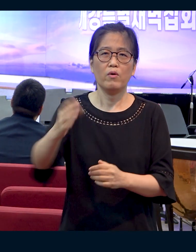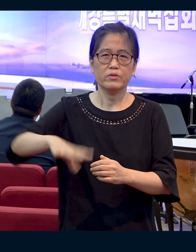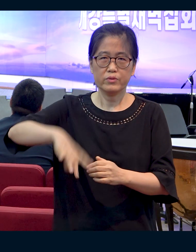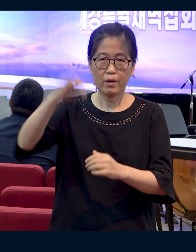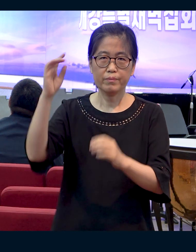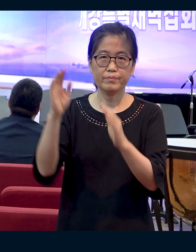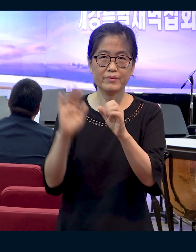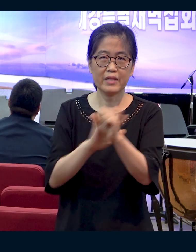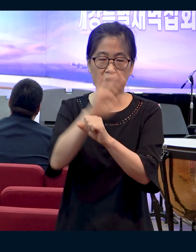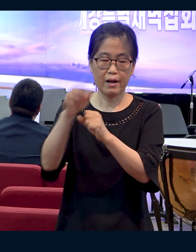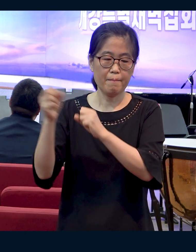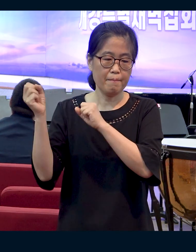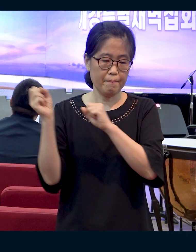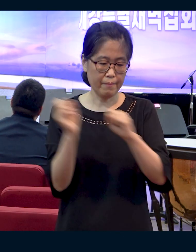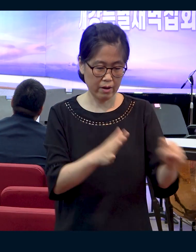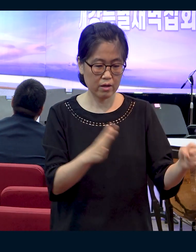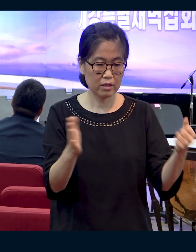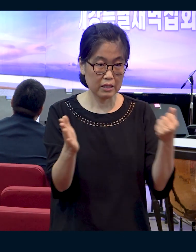사랑을 버렸기 때문에,